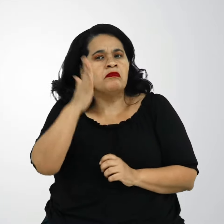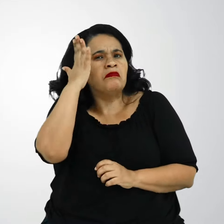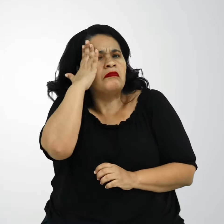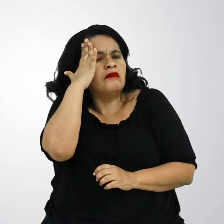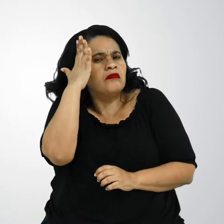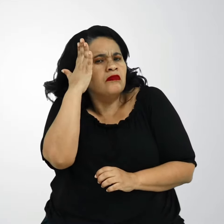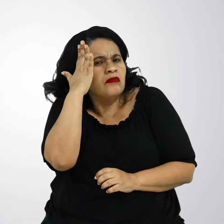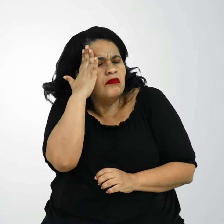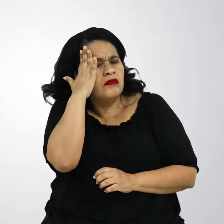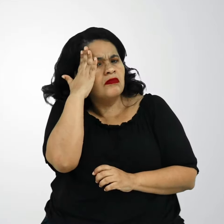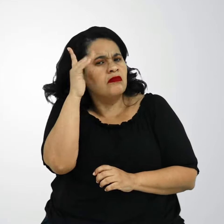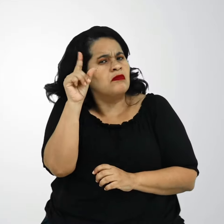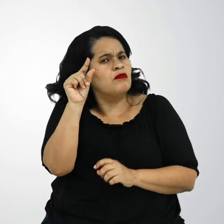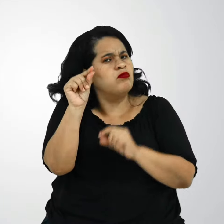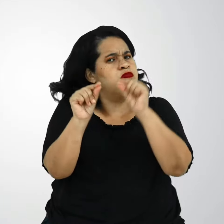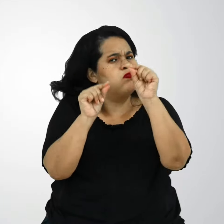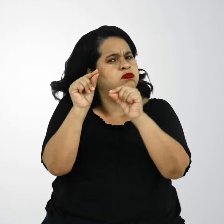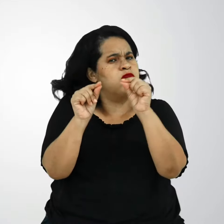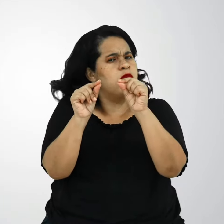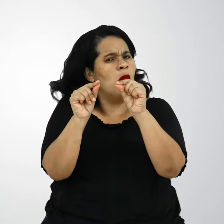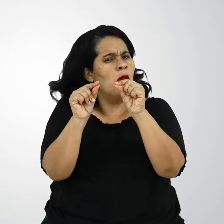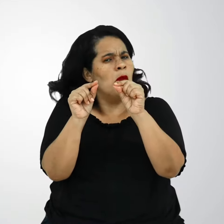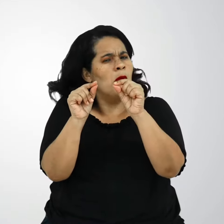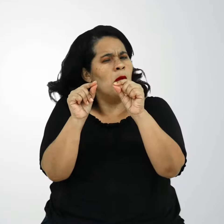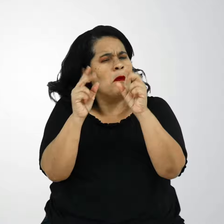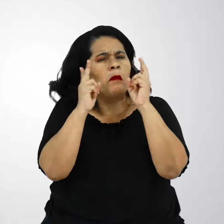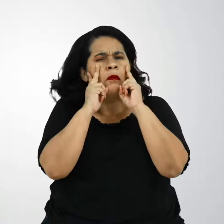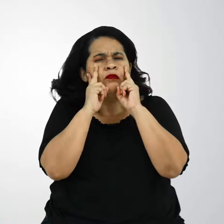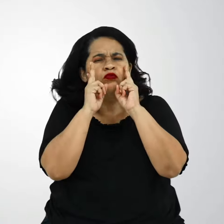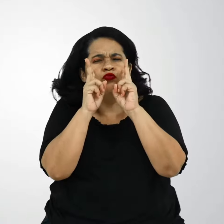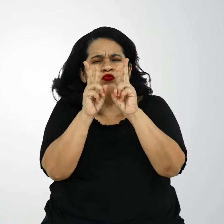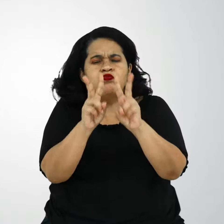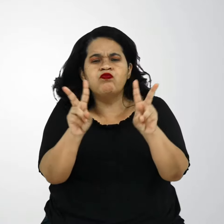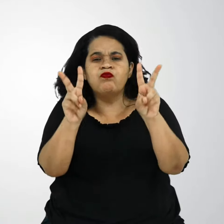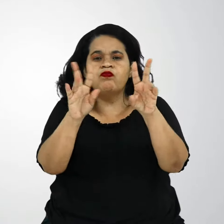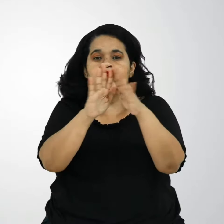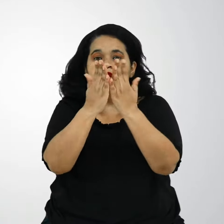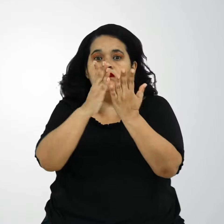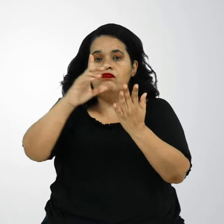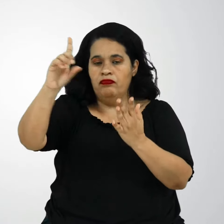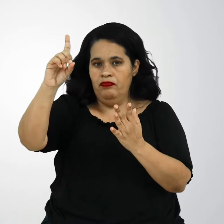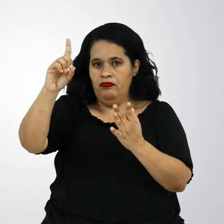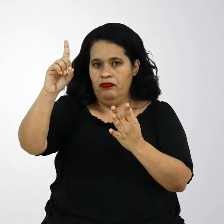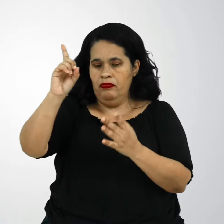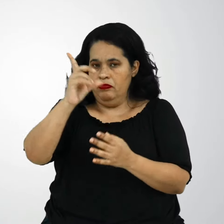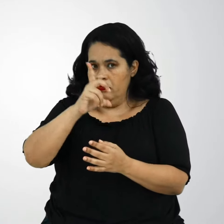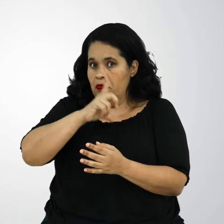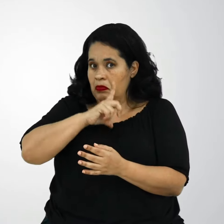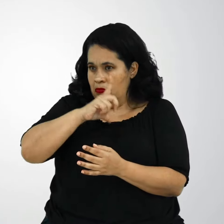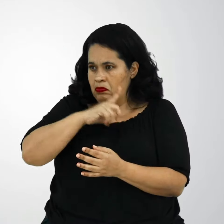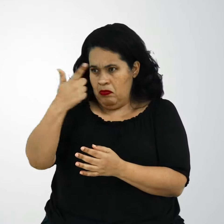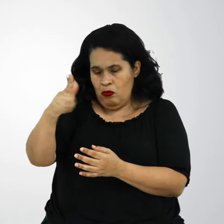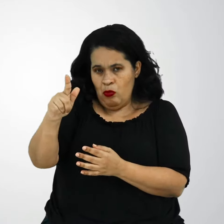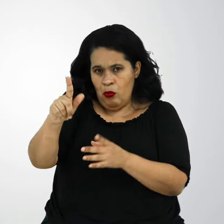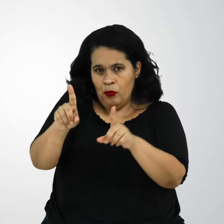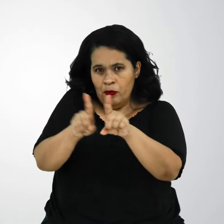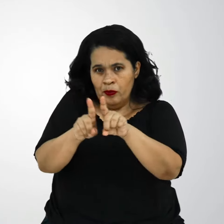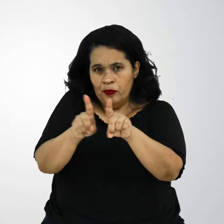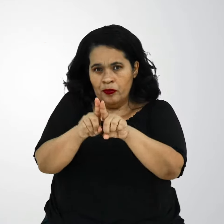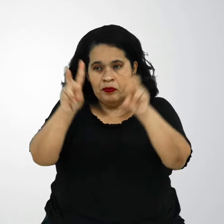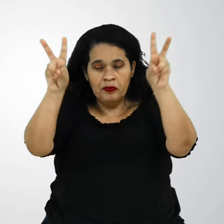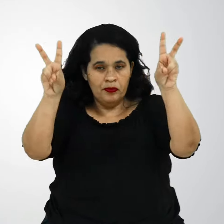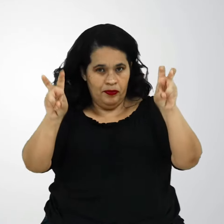entende ser aquela visão que está mais alinhada com aquilo que a Escritura Sagrada diz. Mas existem outras visões a respeito desse